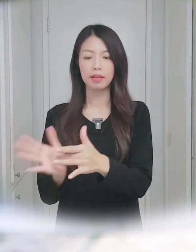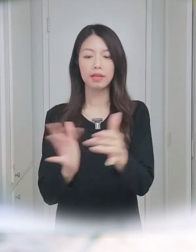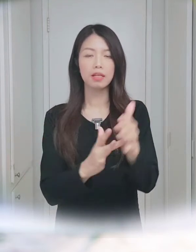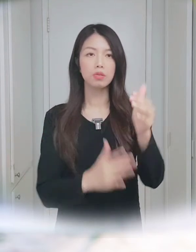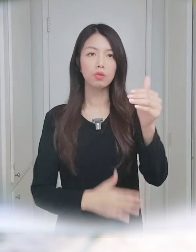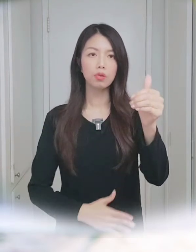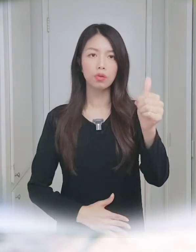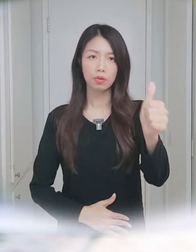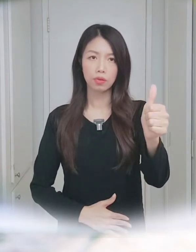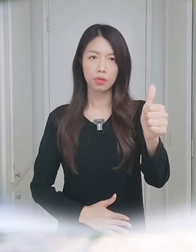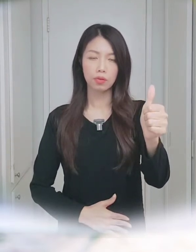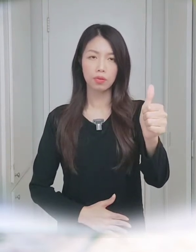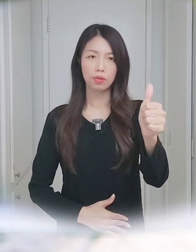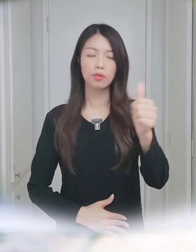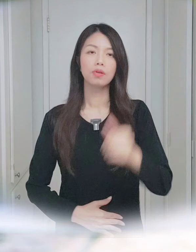됩니다. 예수,